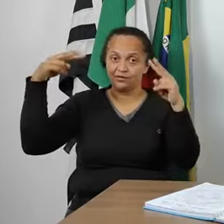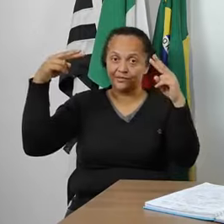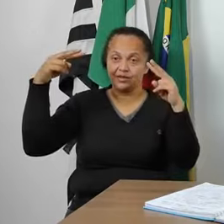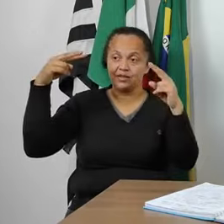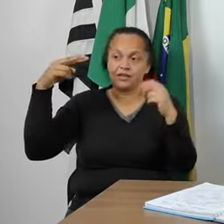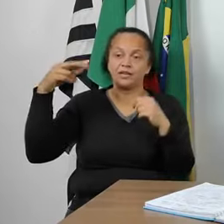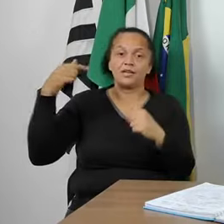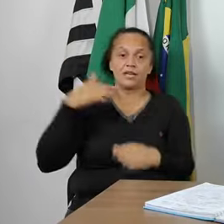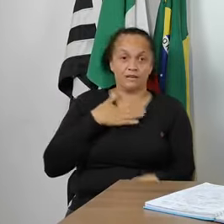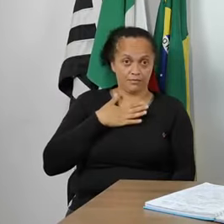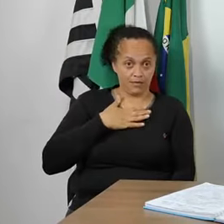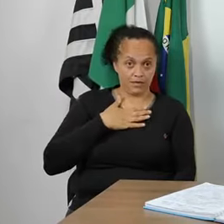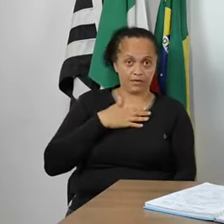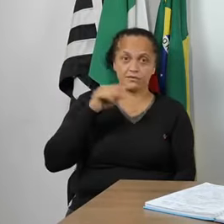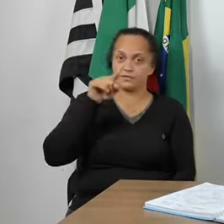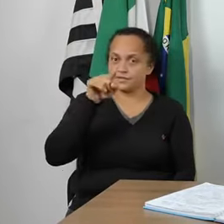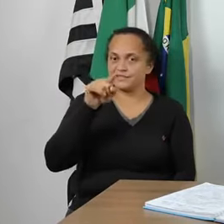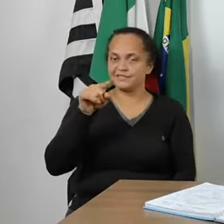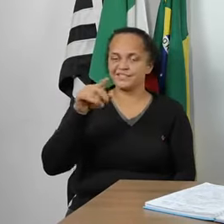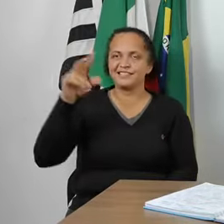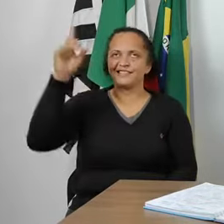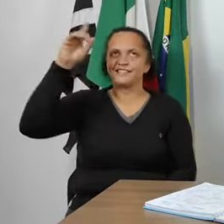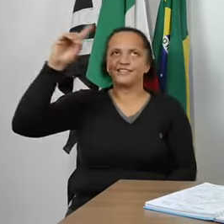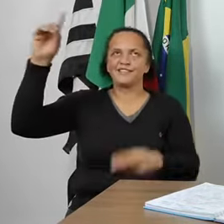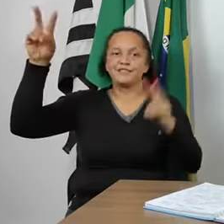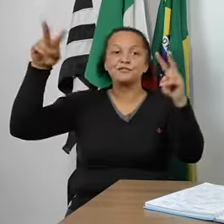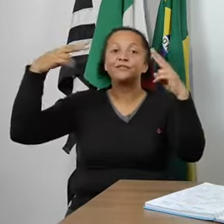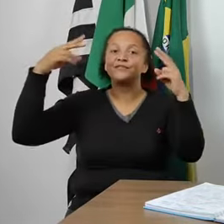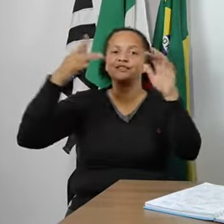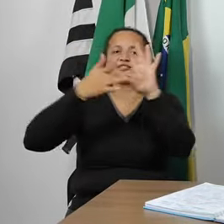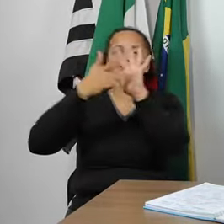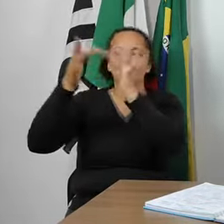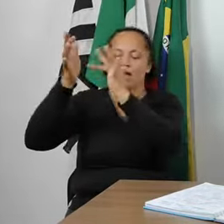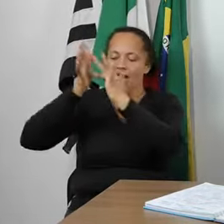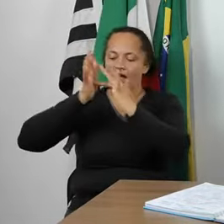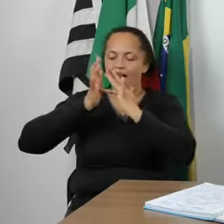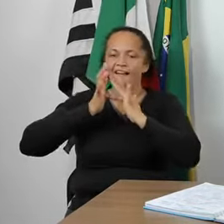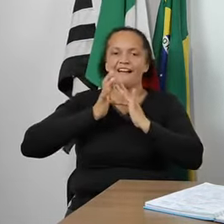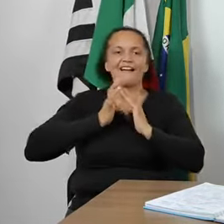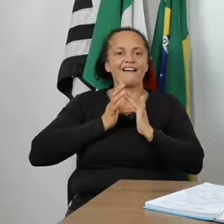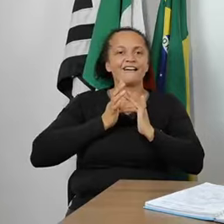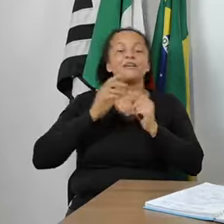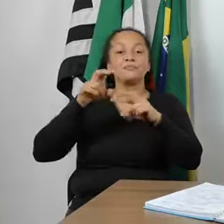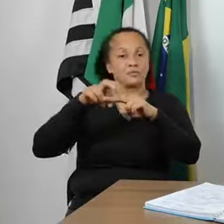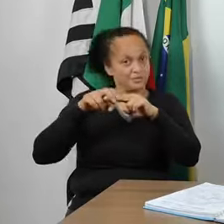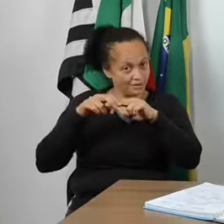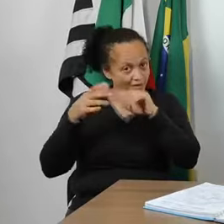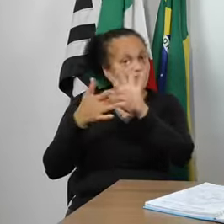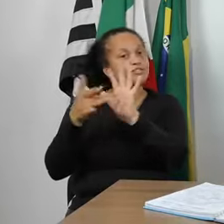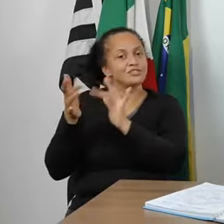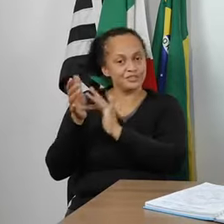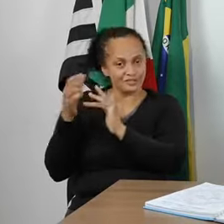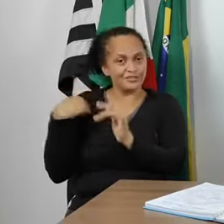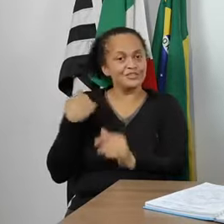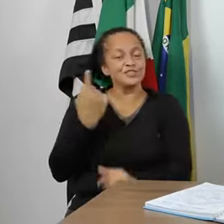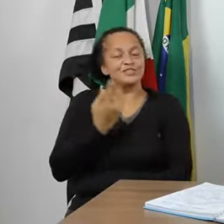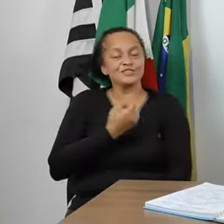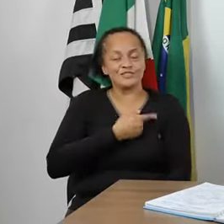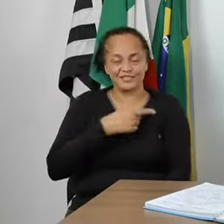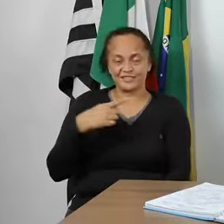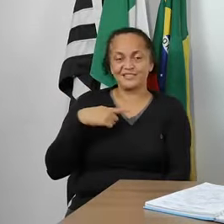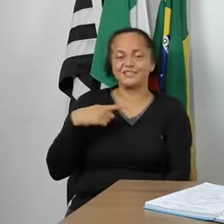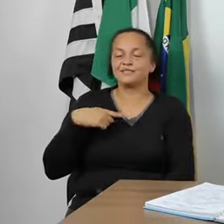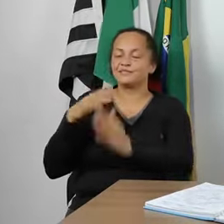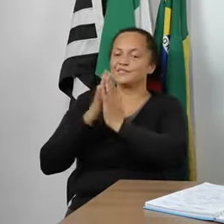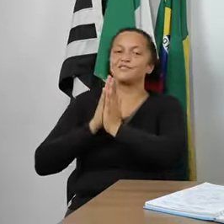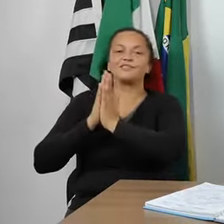Jesus. E por causa de Jesus, nossas orações são ouvidas, são atendidas. Tudo é por causa de